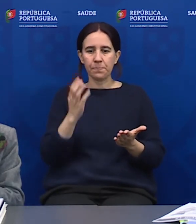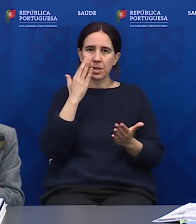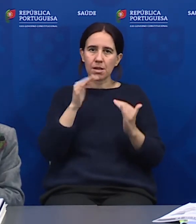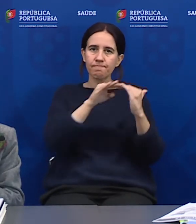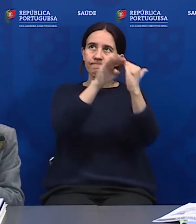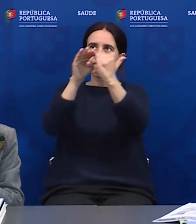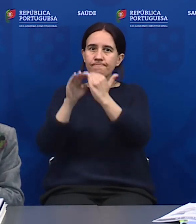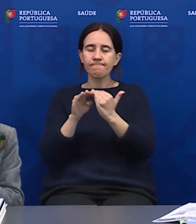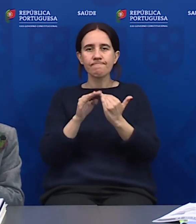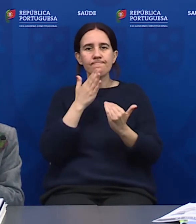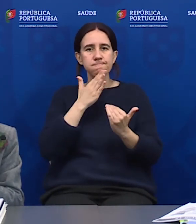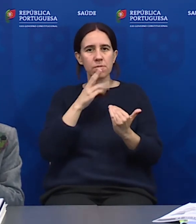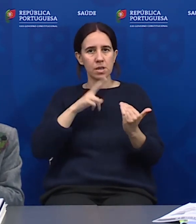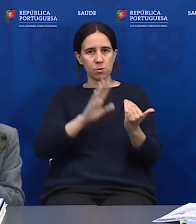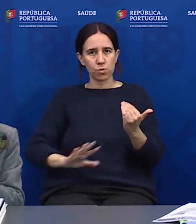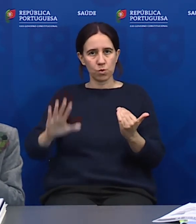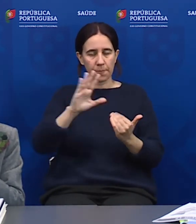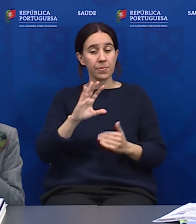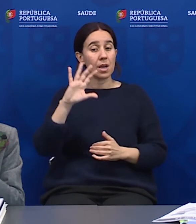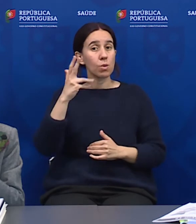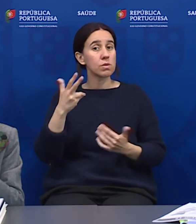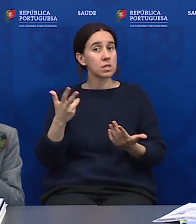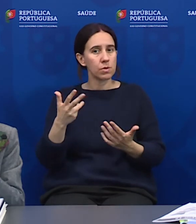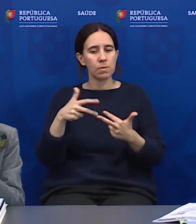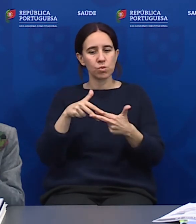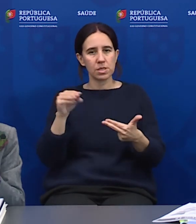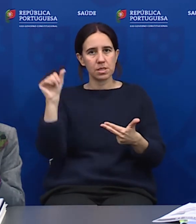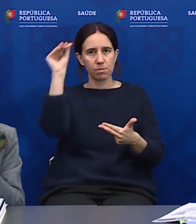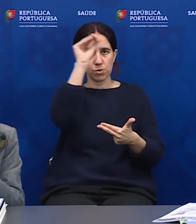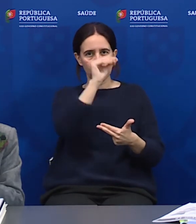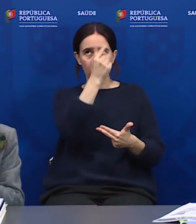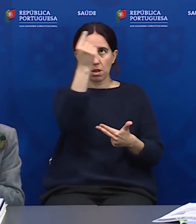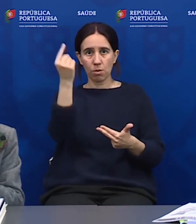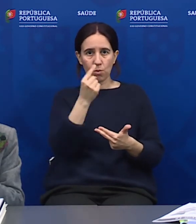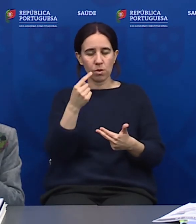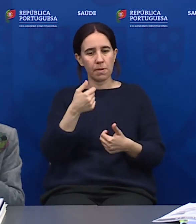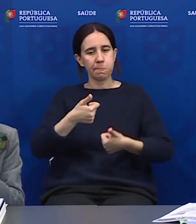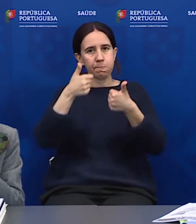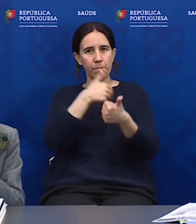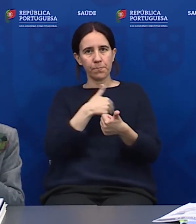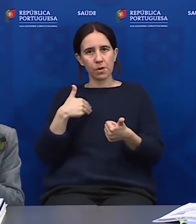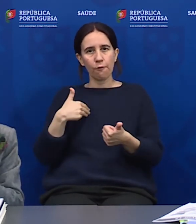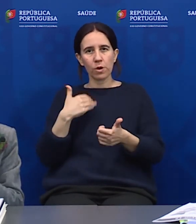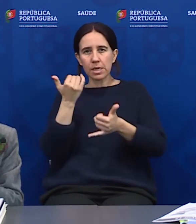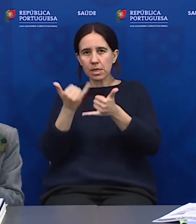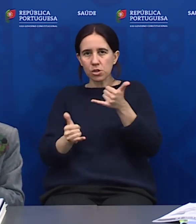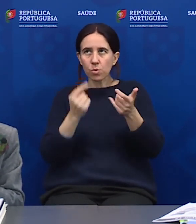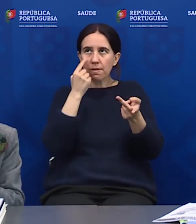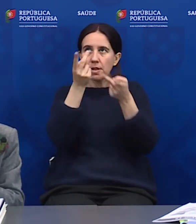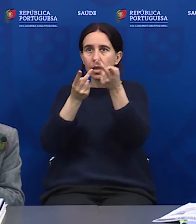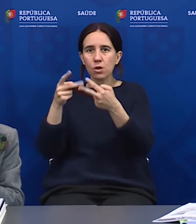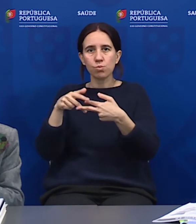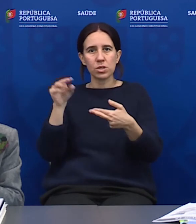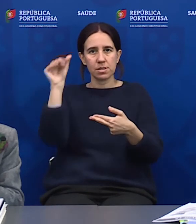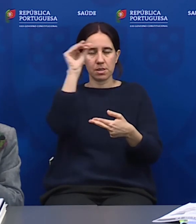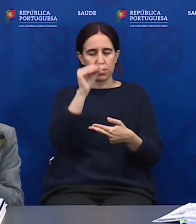uniformidade a nível nacional, o que aconteceu é que cada município e a respectiva autoridade de saúde avaliou o risco do seu